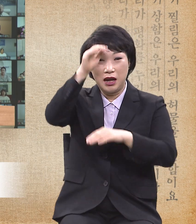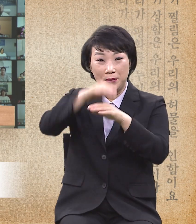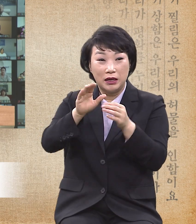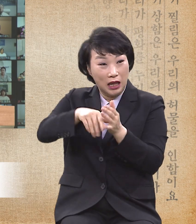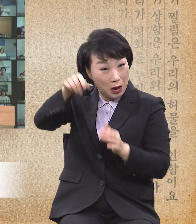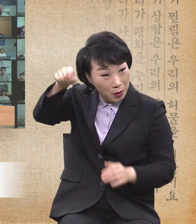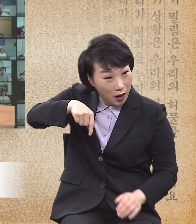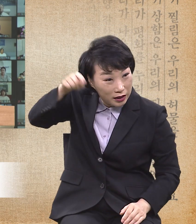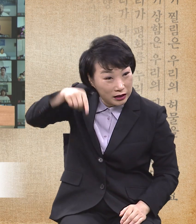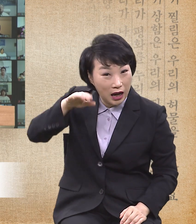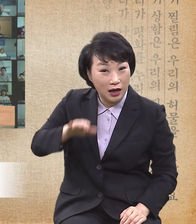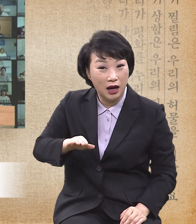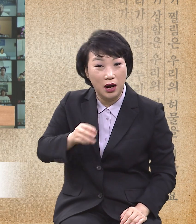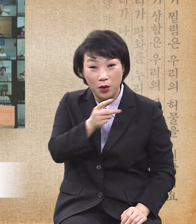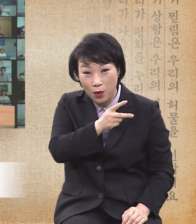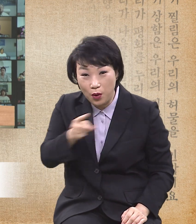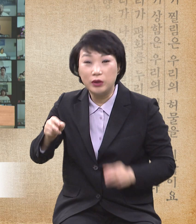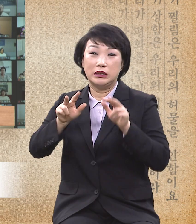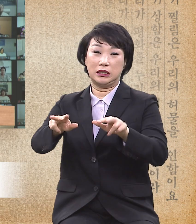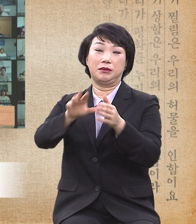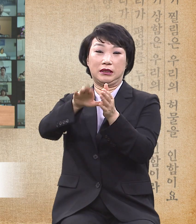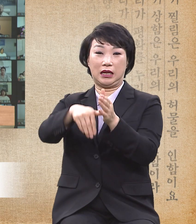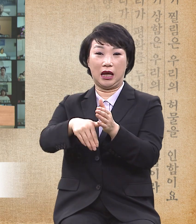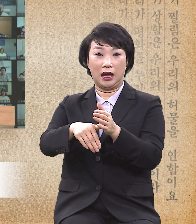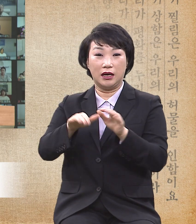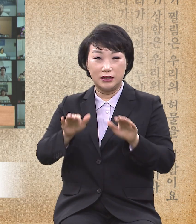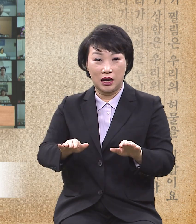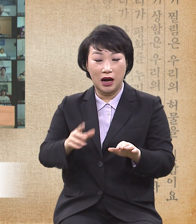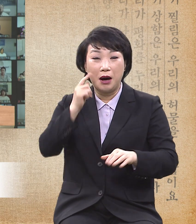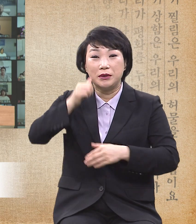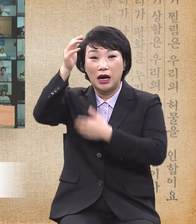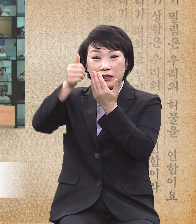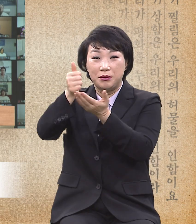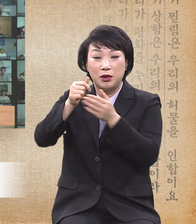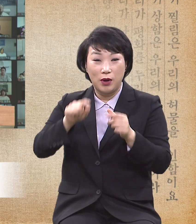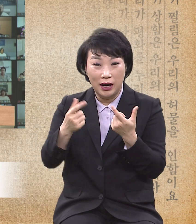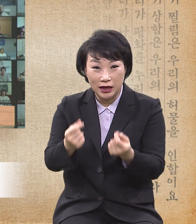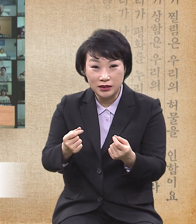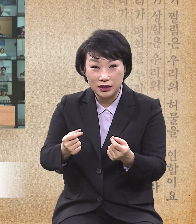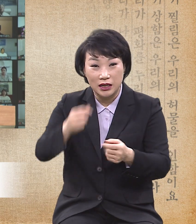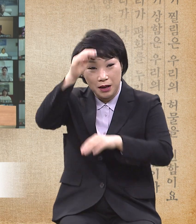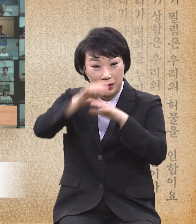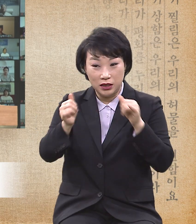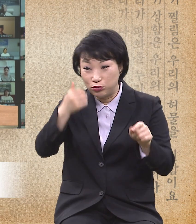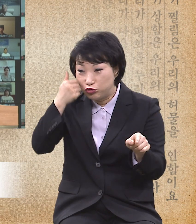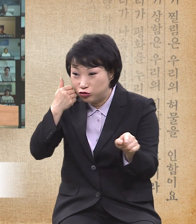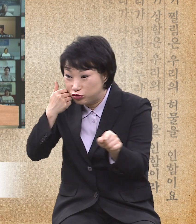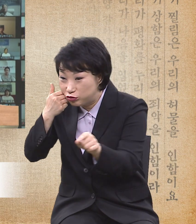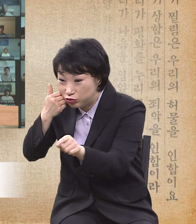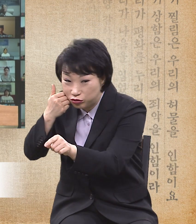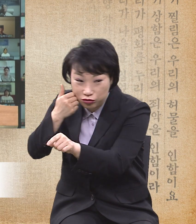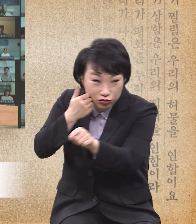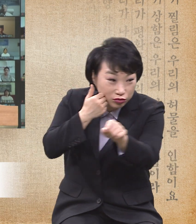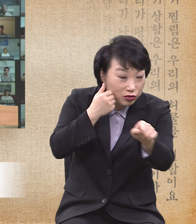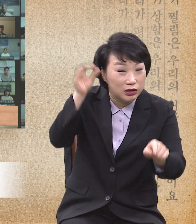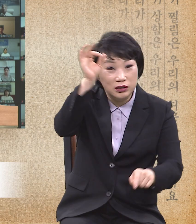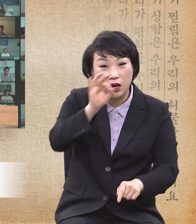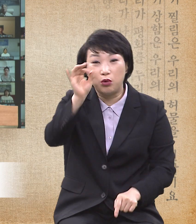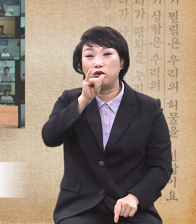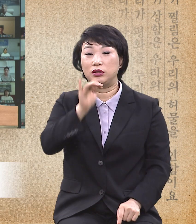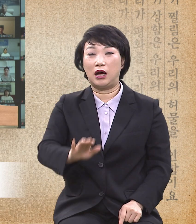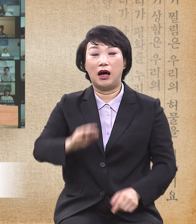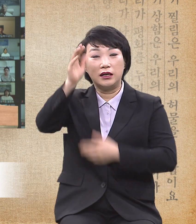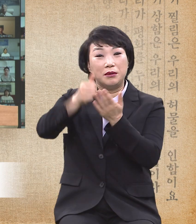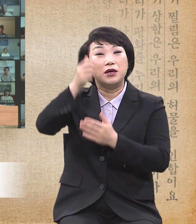때가 온다. 곧 이때다. 아버지께서는 이렇게 예배하는 자들을 찾으신다.